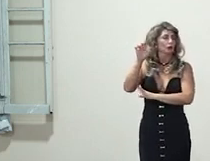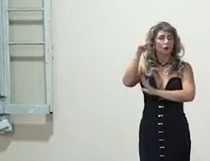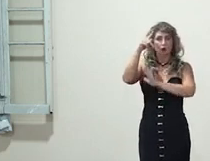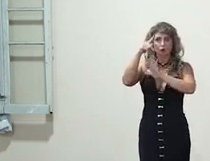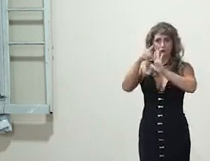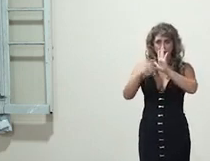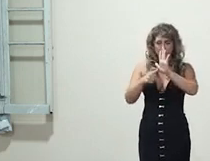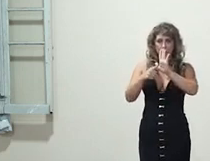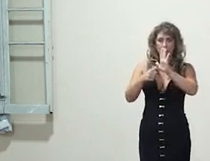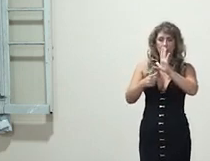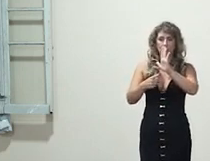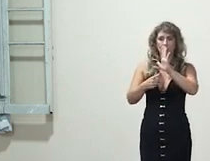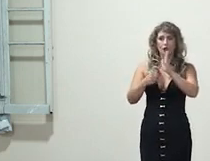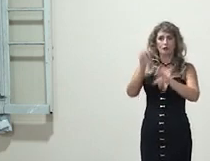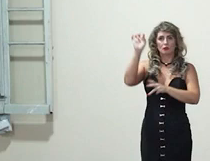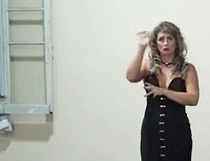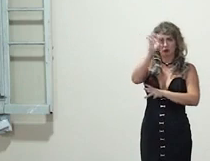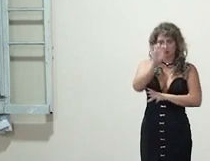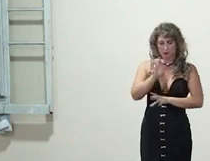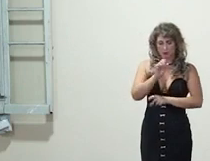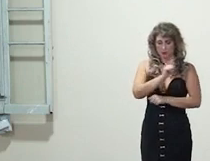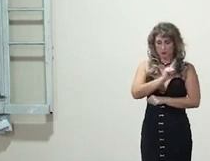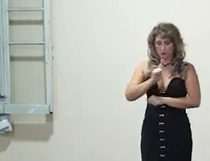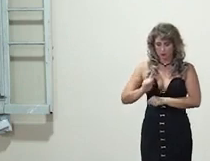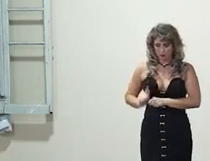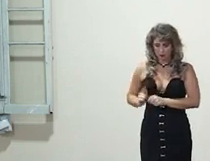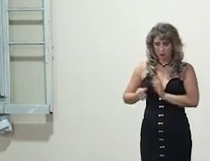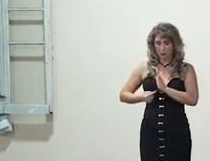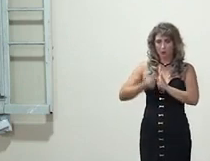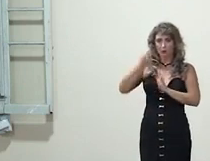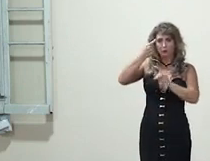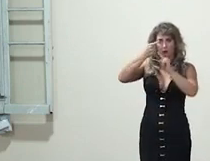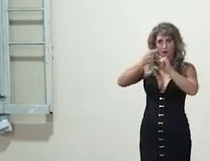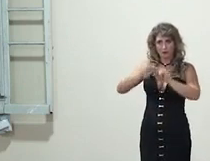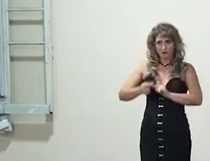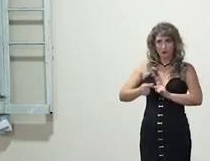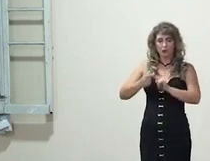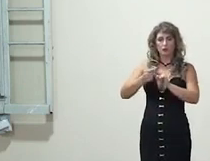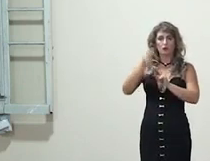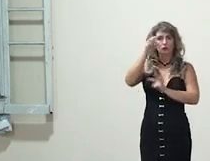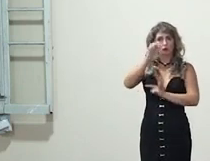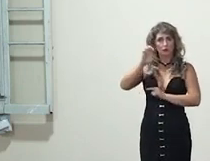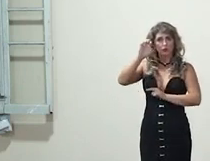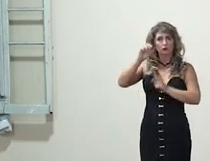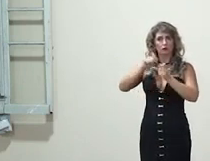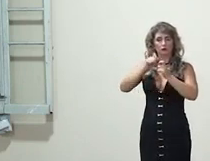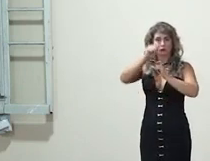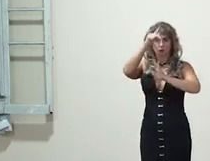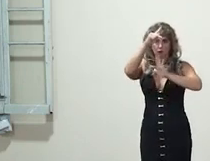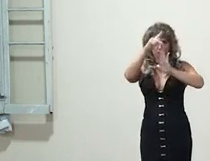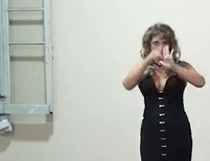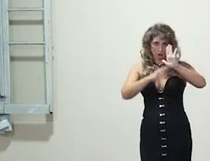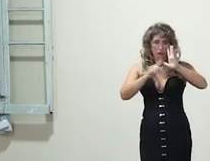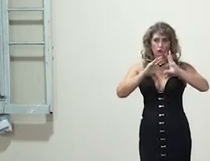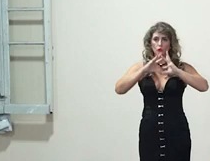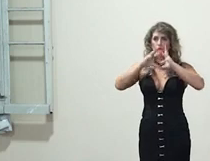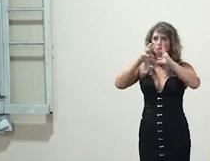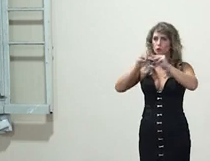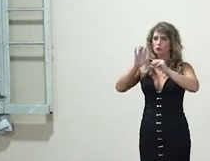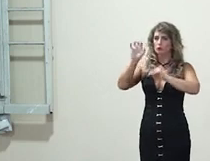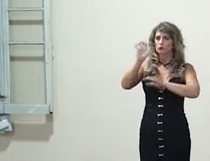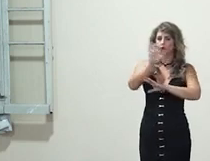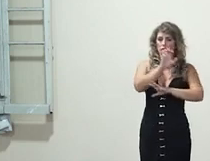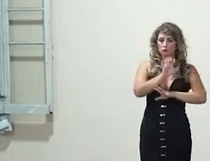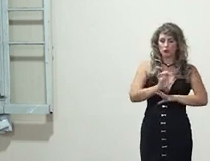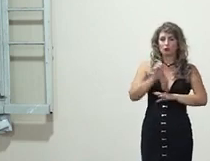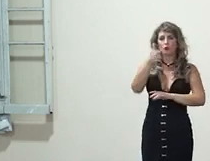criado pelas instâncias de governança. Então, pela primeira vez, o Estado vai executar um projeto, né, em todas as instâncias de governança, no caso,